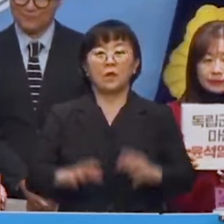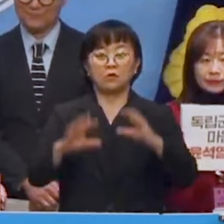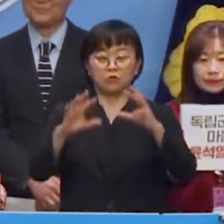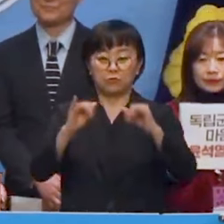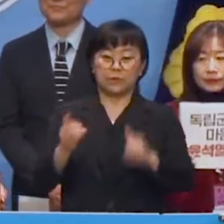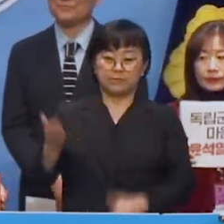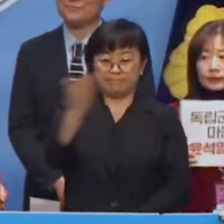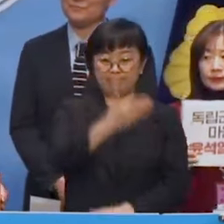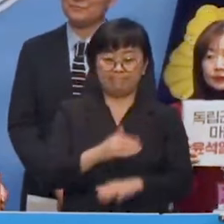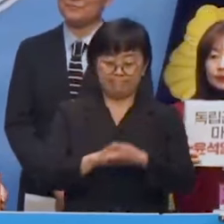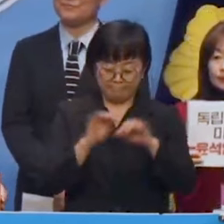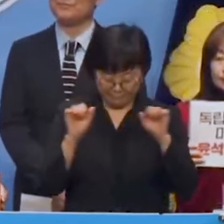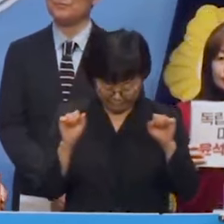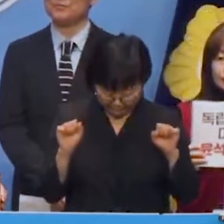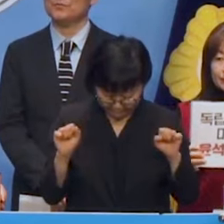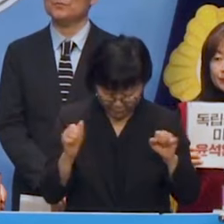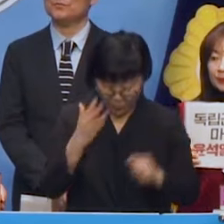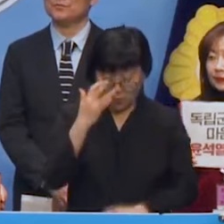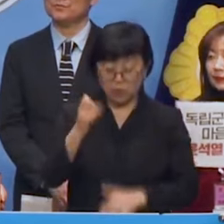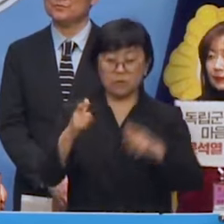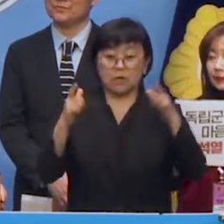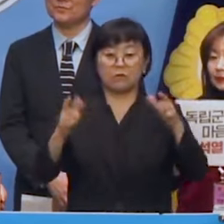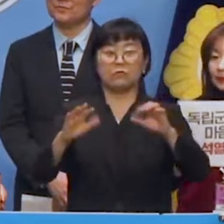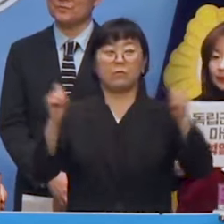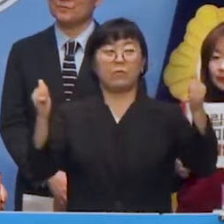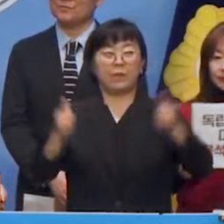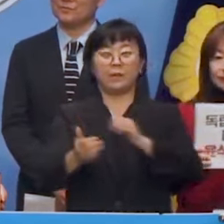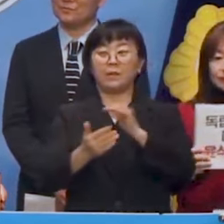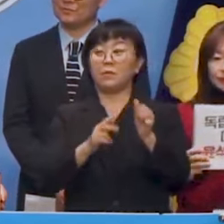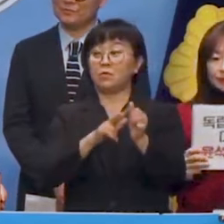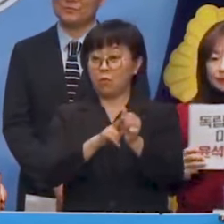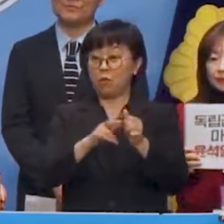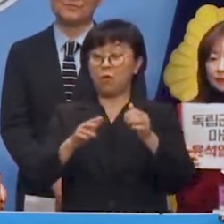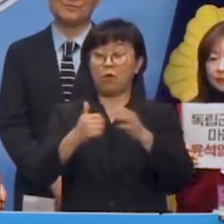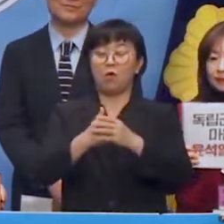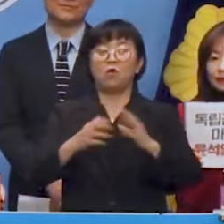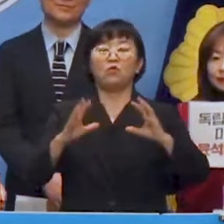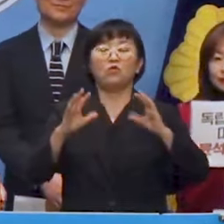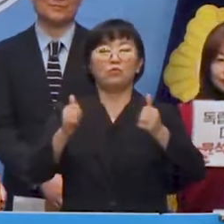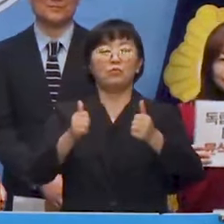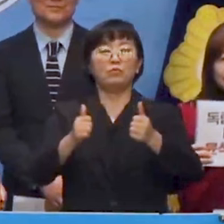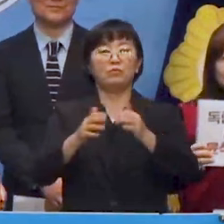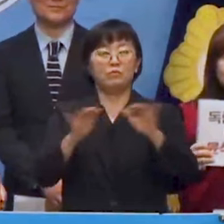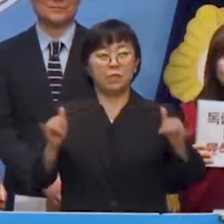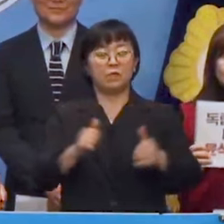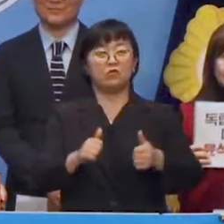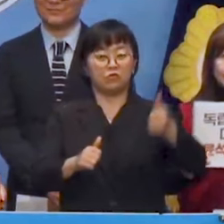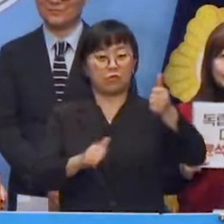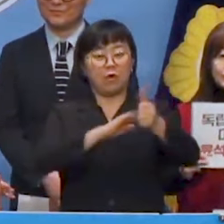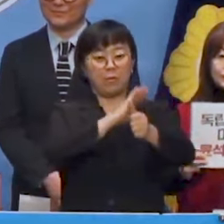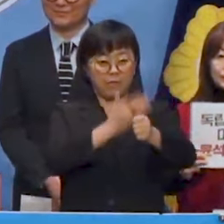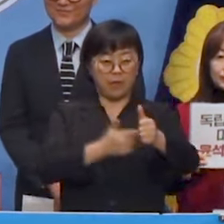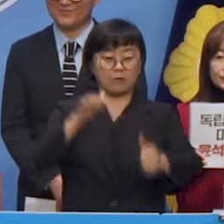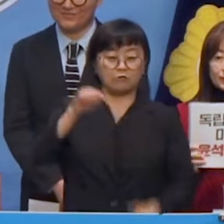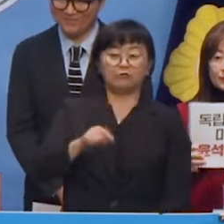국민 여러분 안녕하십니까. 용산구 국회의원 예비후보 국민주권당 구산아입니다.